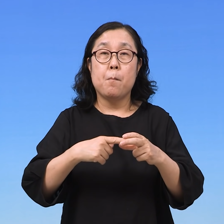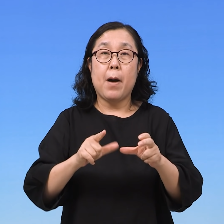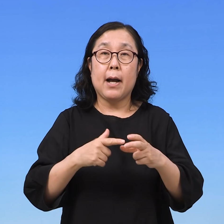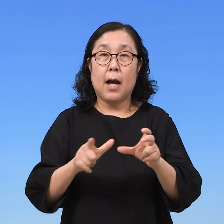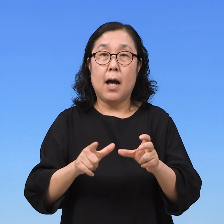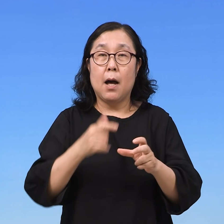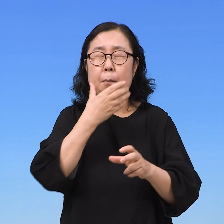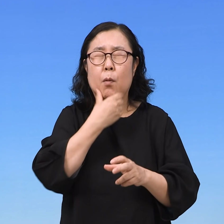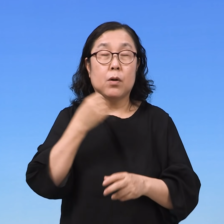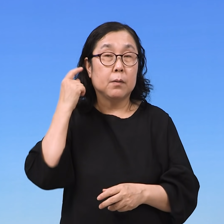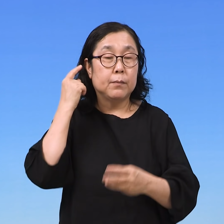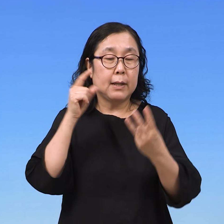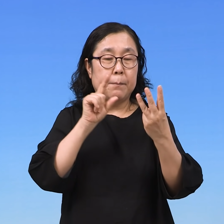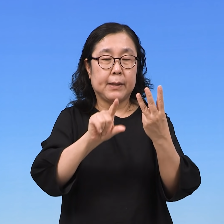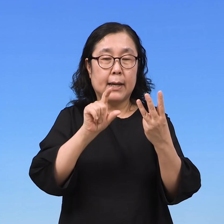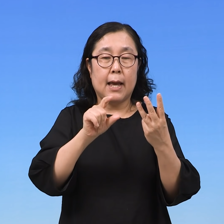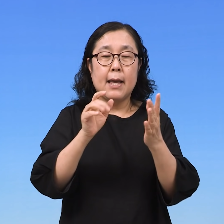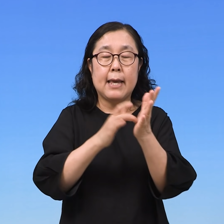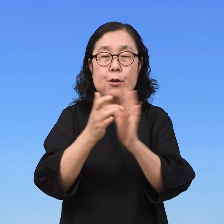생각이 나는 겁니다.